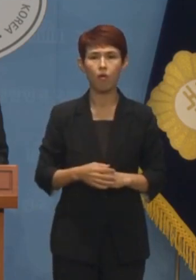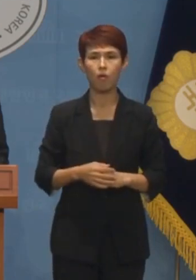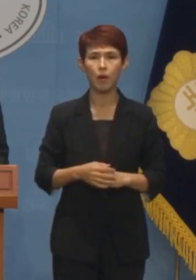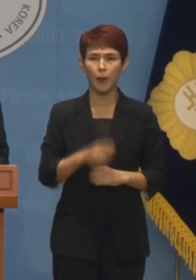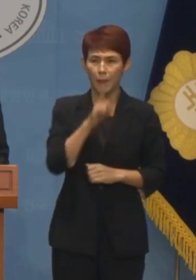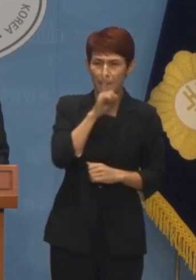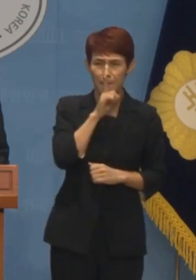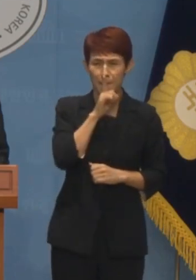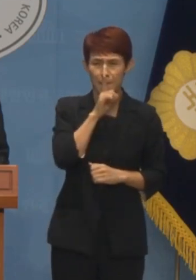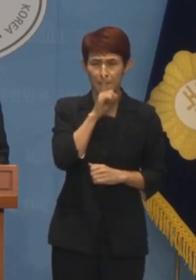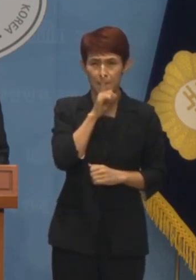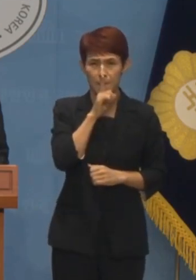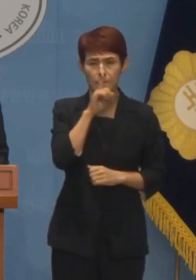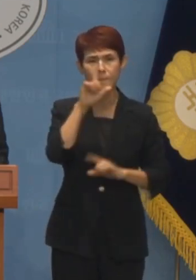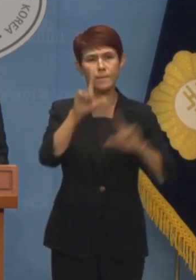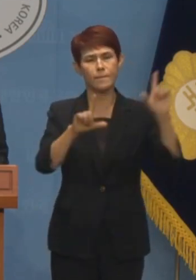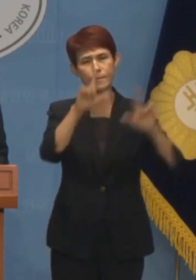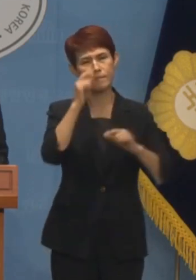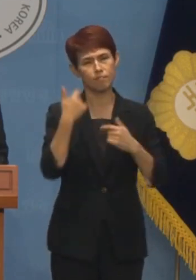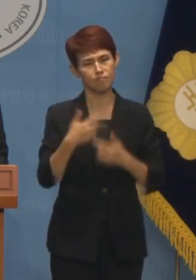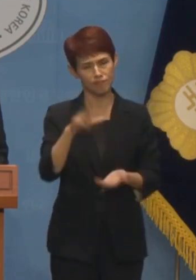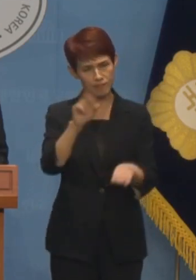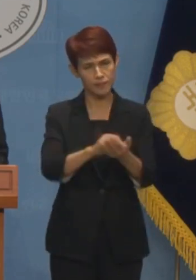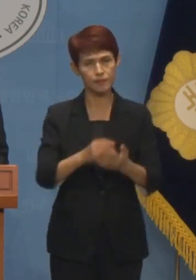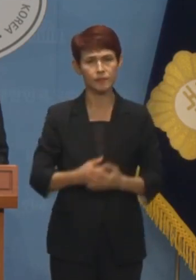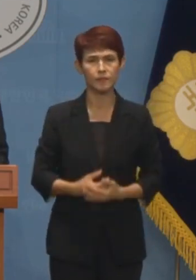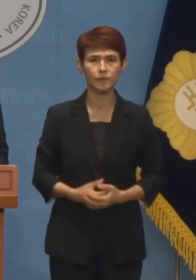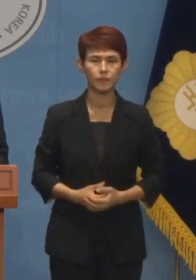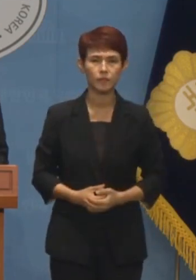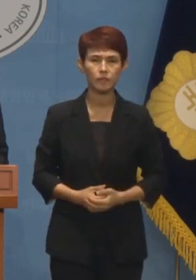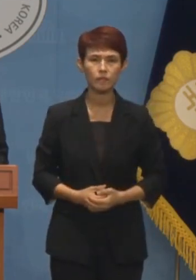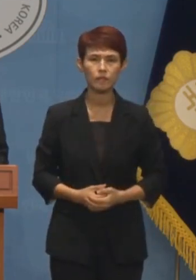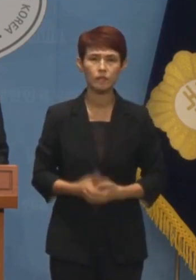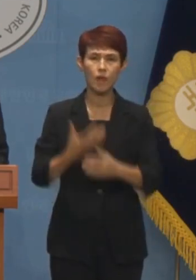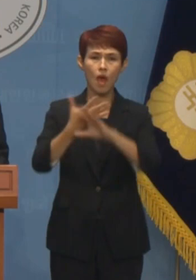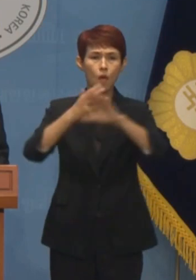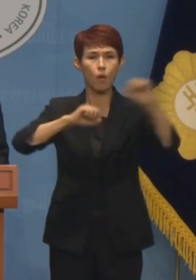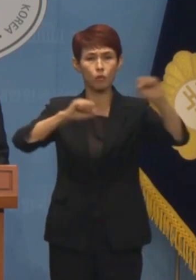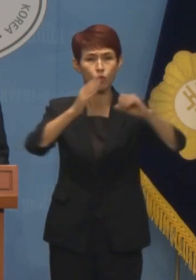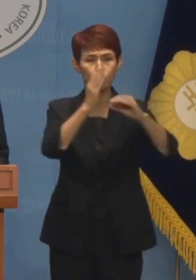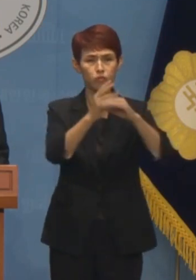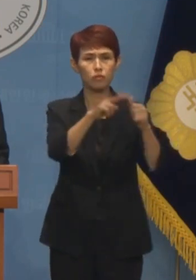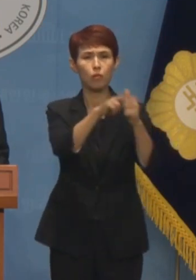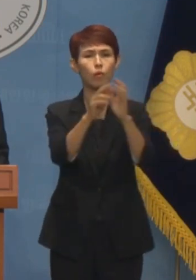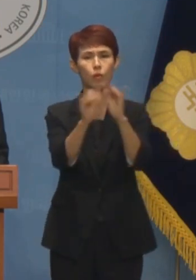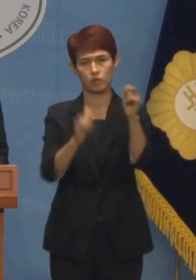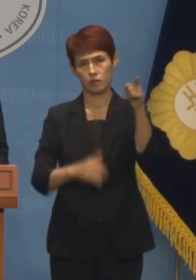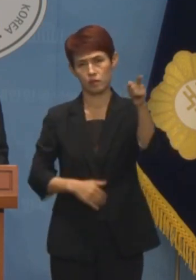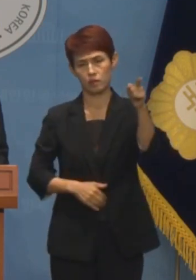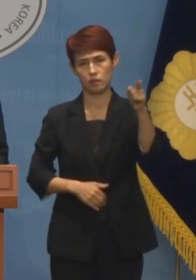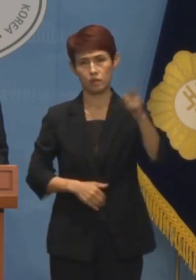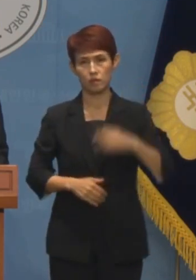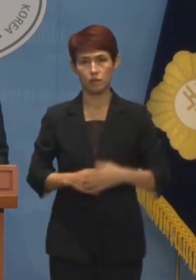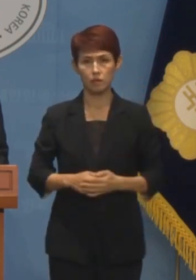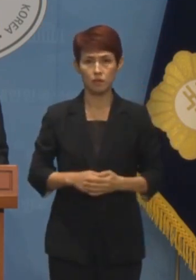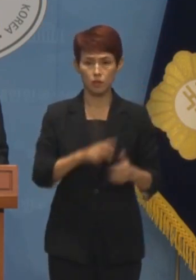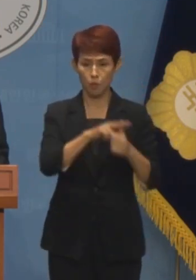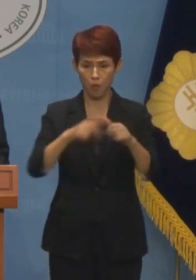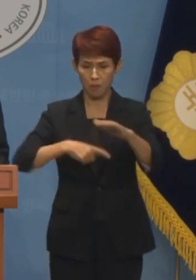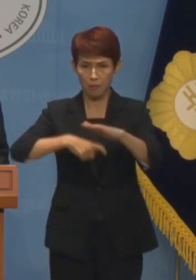감추기에만 급한 모습입니다 해외에서 활동 중인 요원들은 신상이